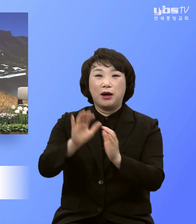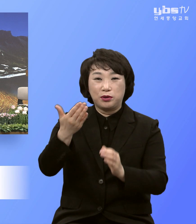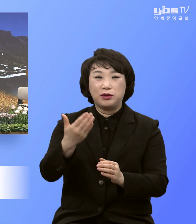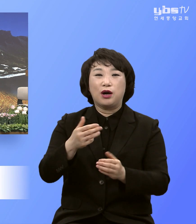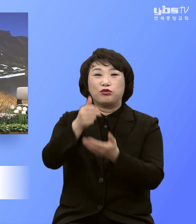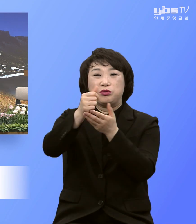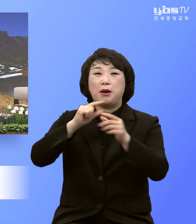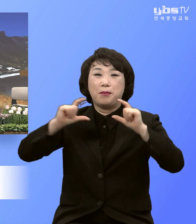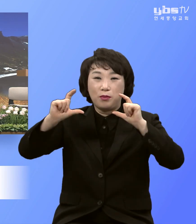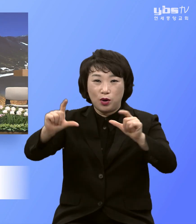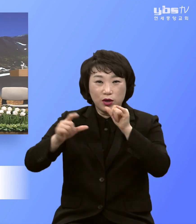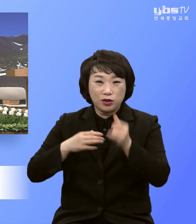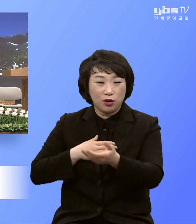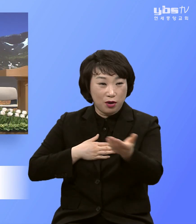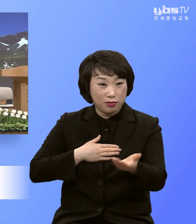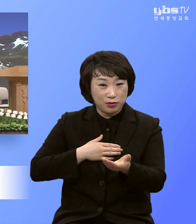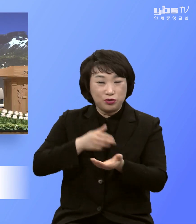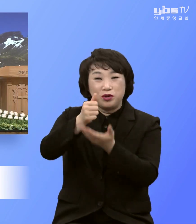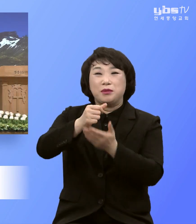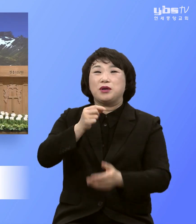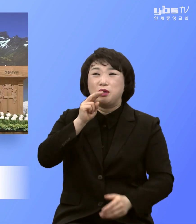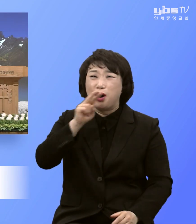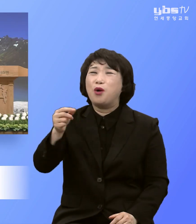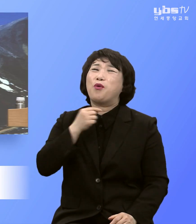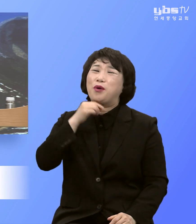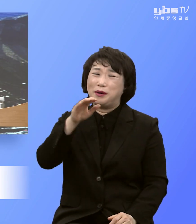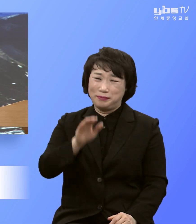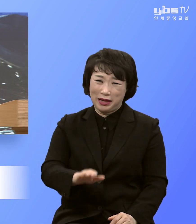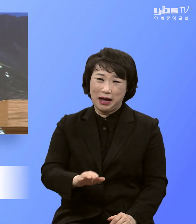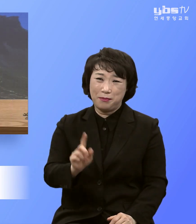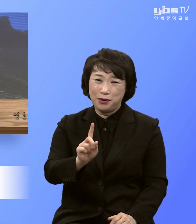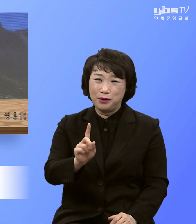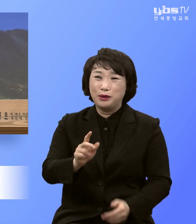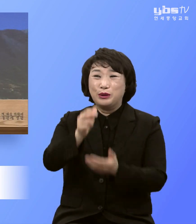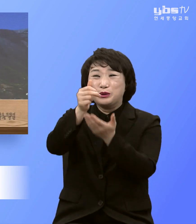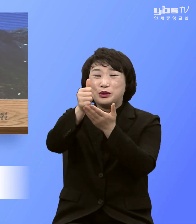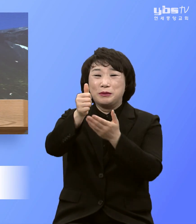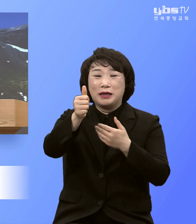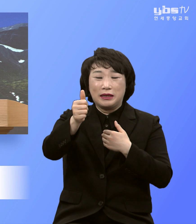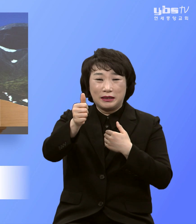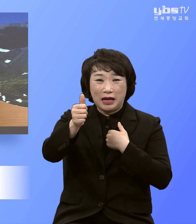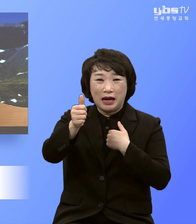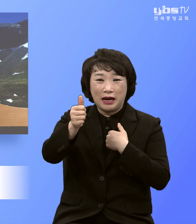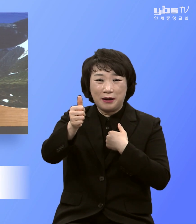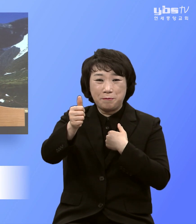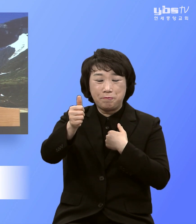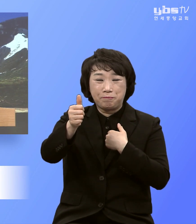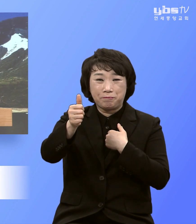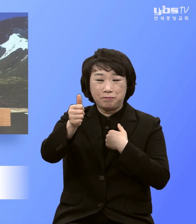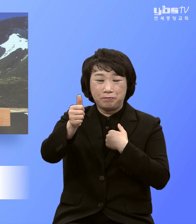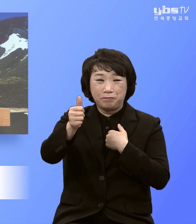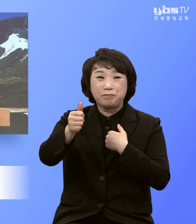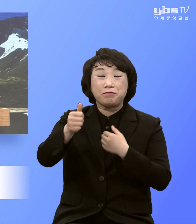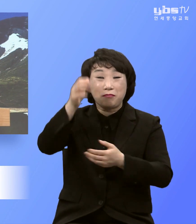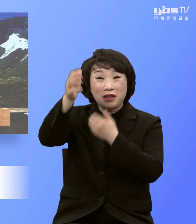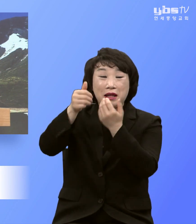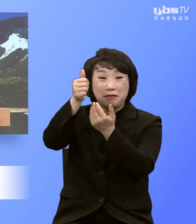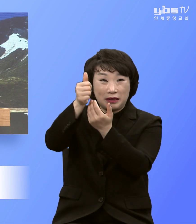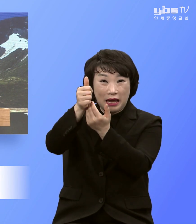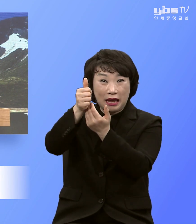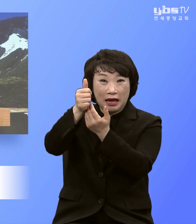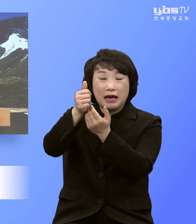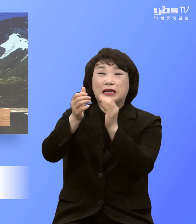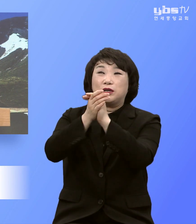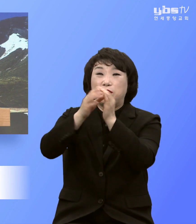말이요. 주여 간절히 비옵나니, 주님이 아주 하나님께